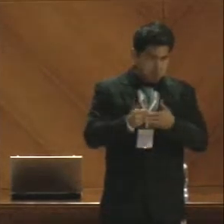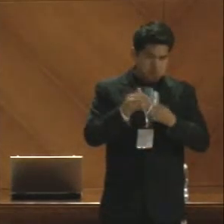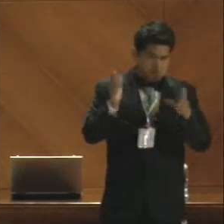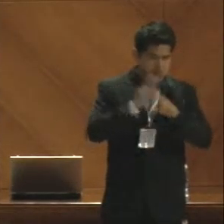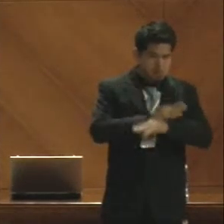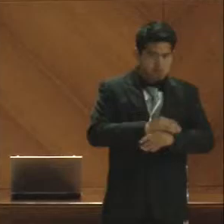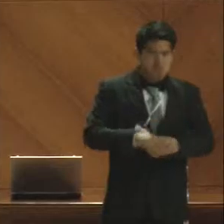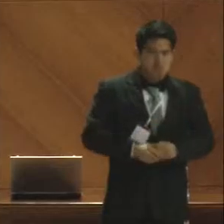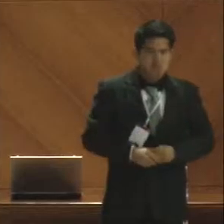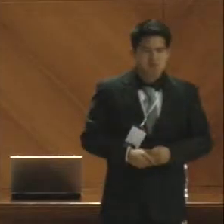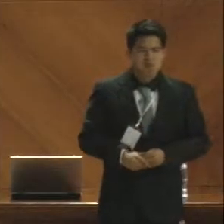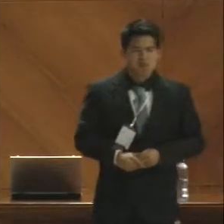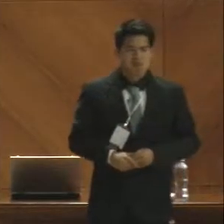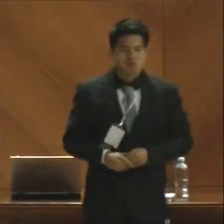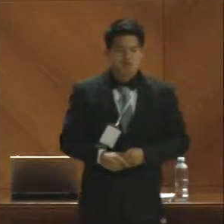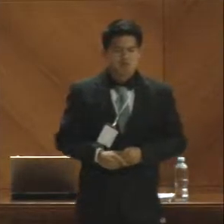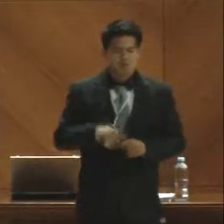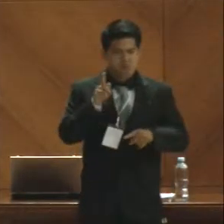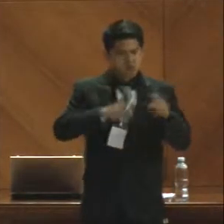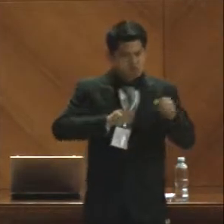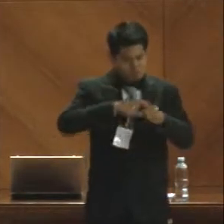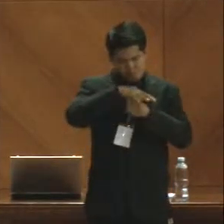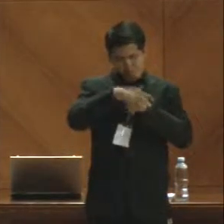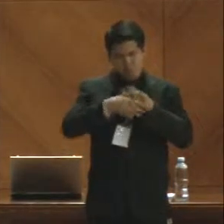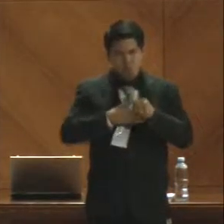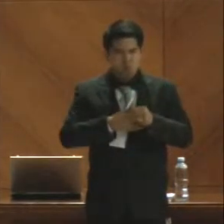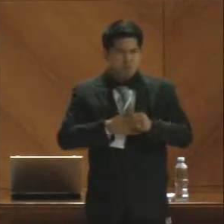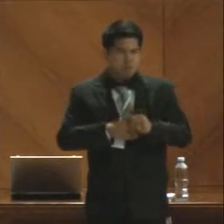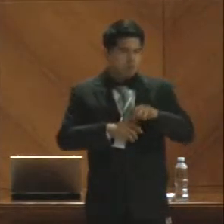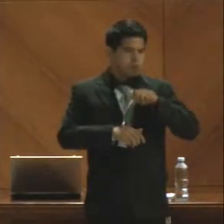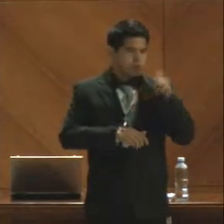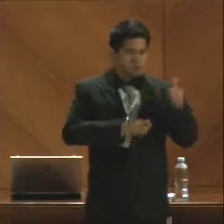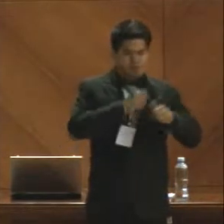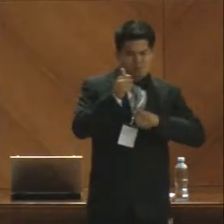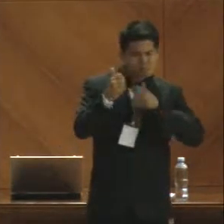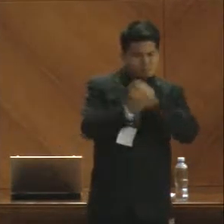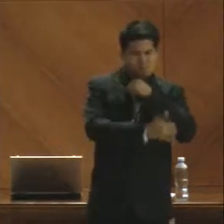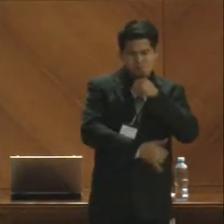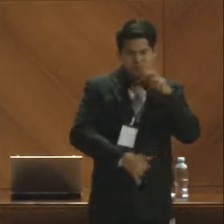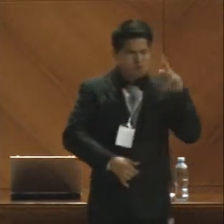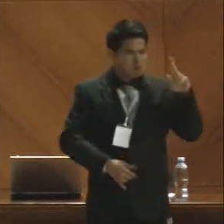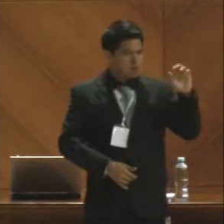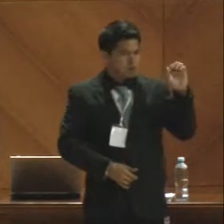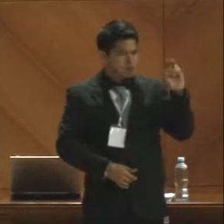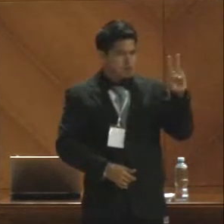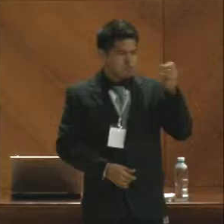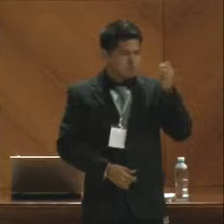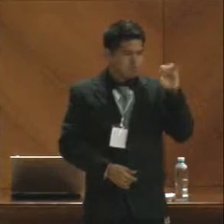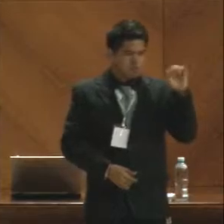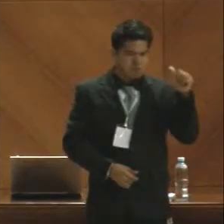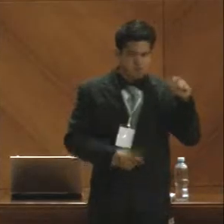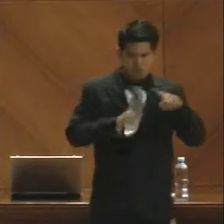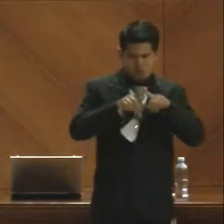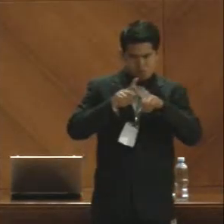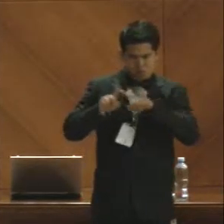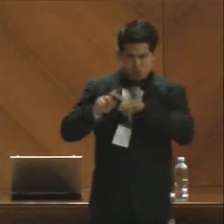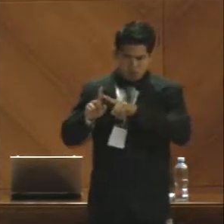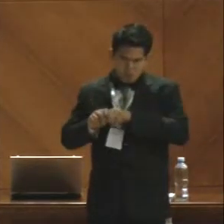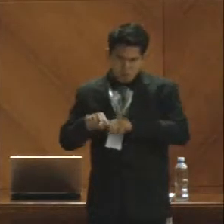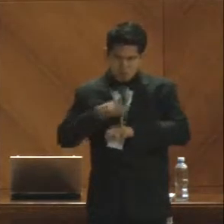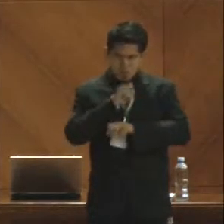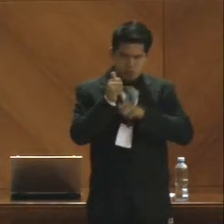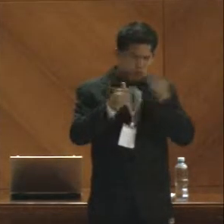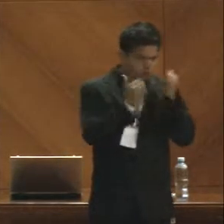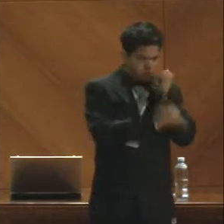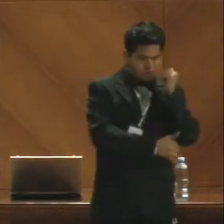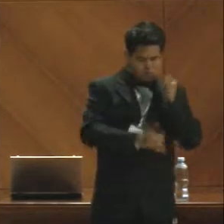Tenemos también en el mundo, la India, China, Rusia están migrando a software libre. ¿Por qué? Porque no pueden confiar en los sistemas hechos por otros